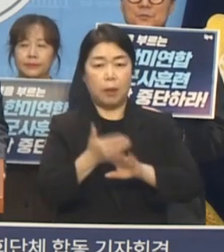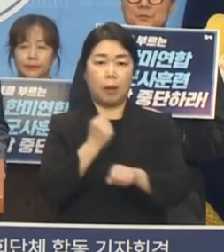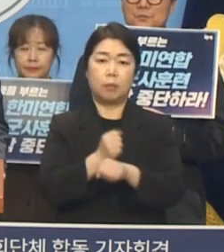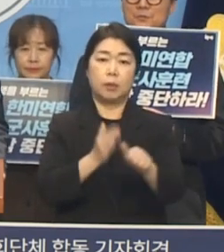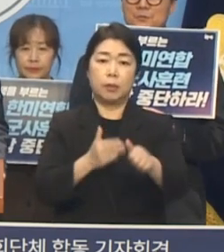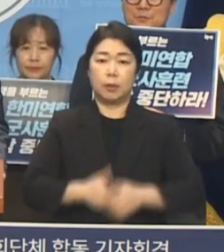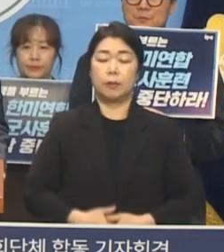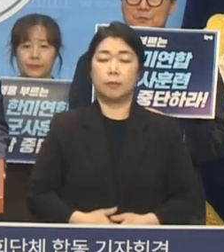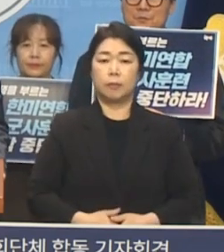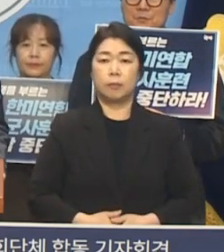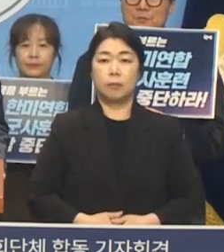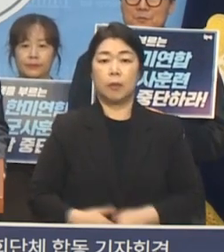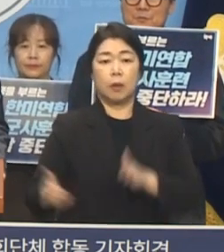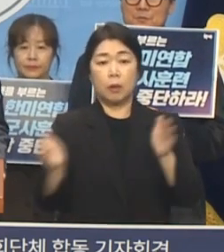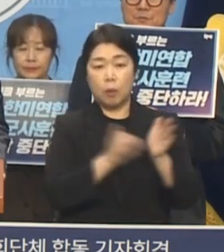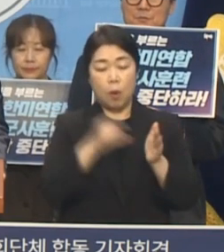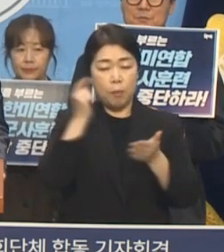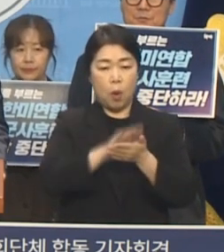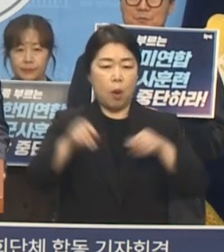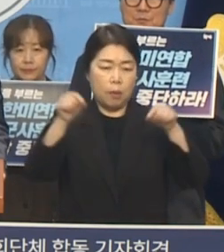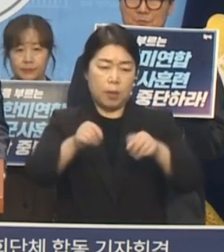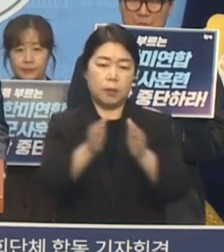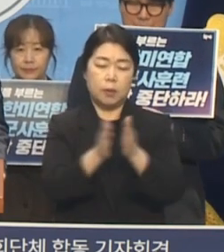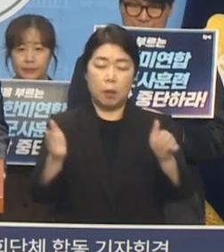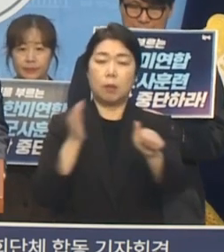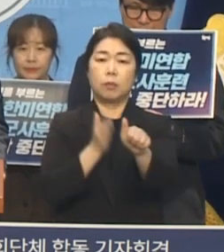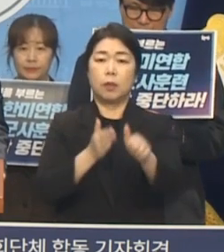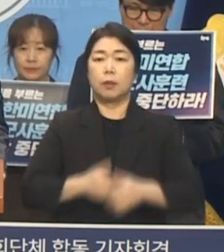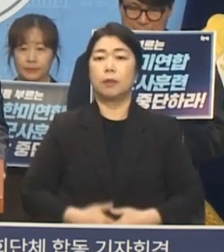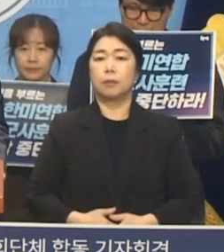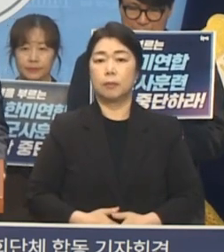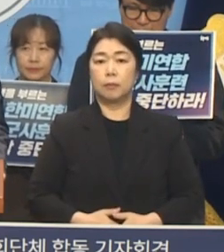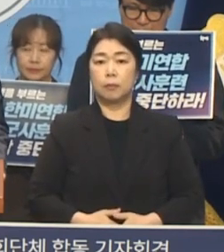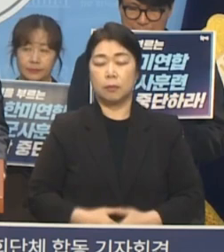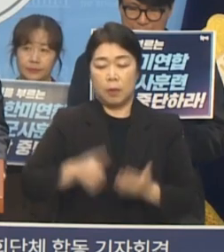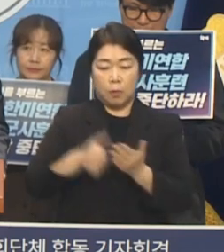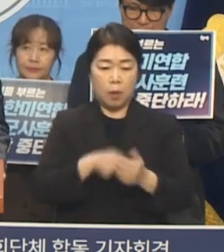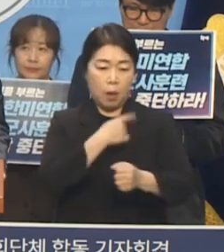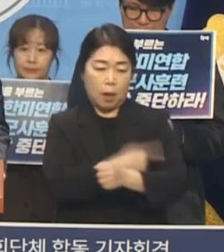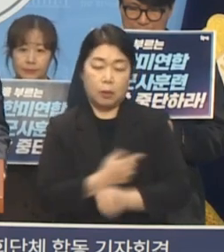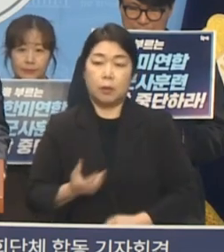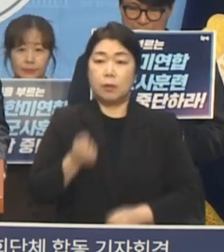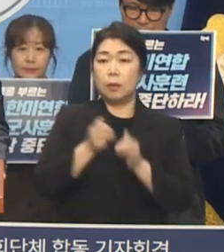평화협상을 시작합시다. 국민의 명령으로, 주권자의 명령으로